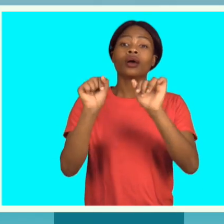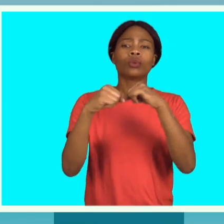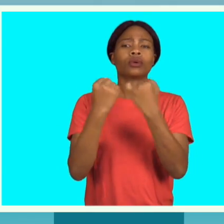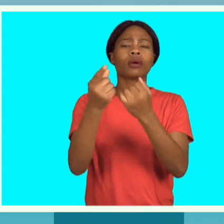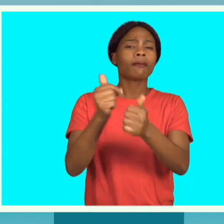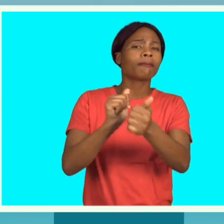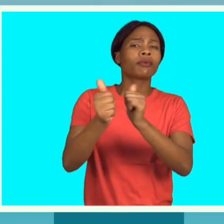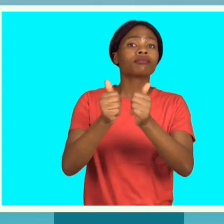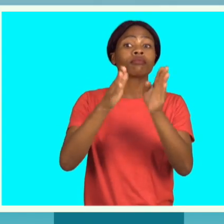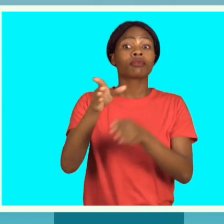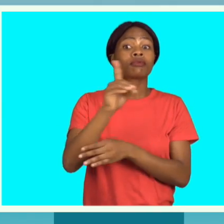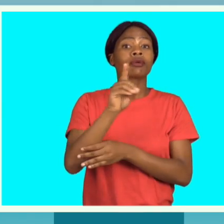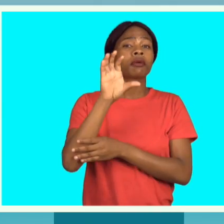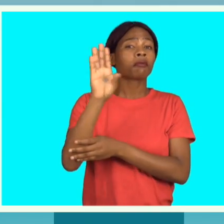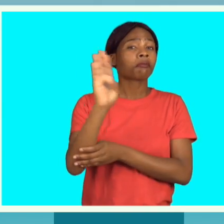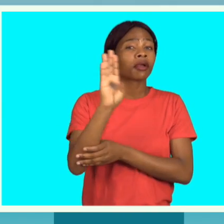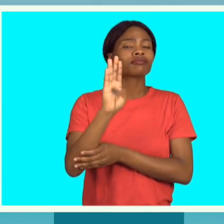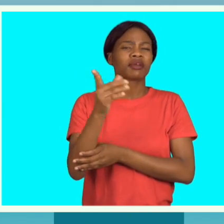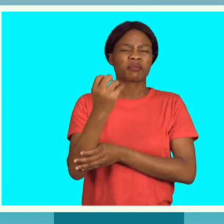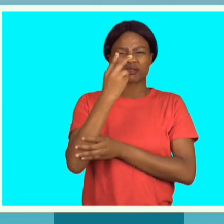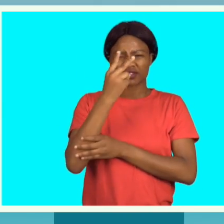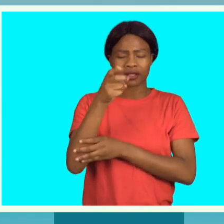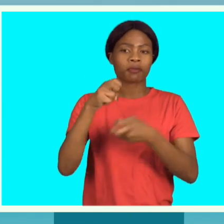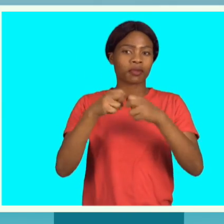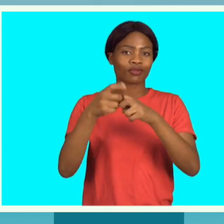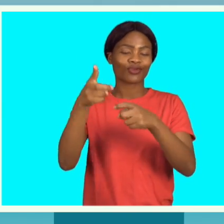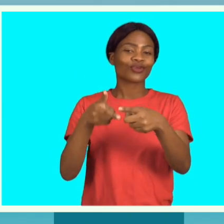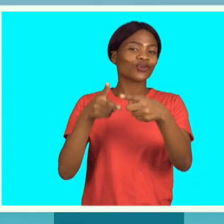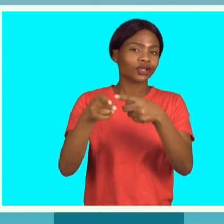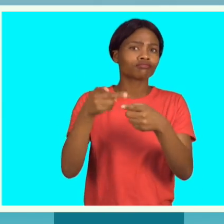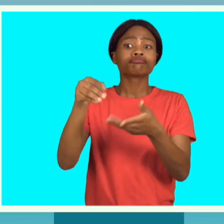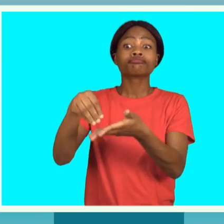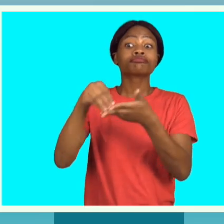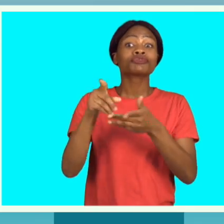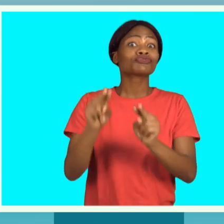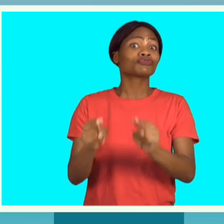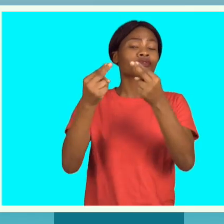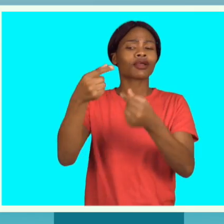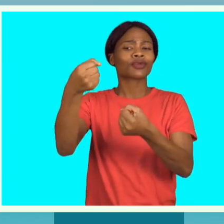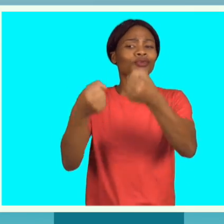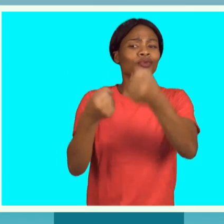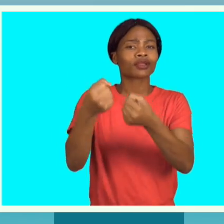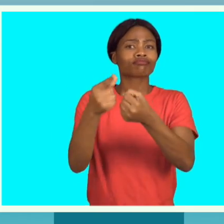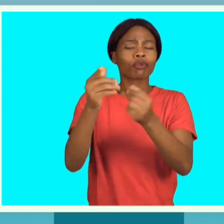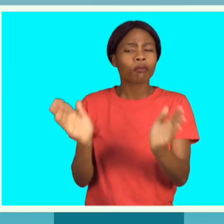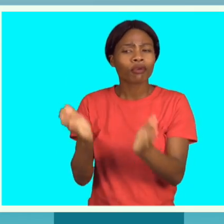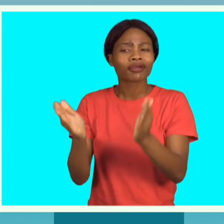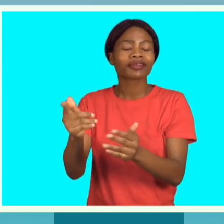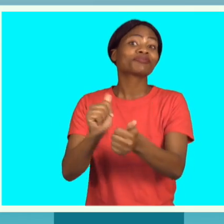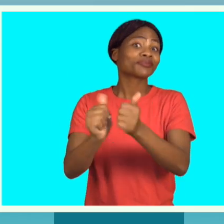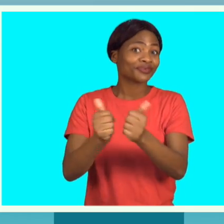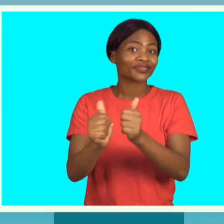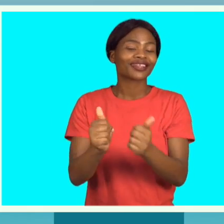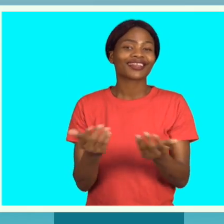A ADPP-DS, Associação Desportiva de Pessoas com Deficiência de Sufala, já pode ver os problemas de mobilidade